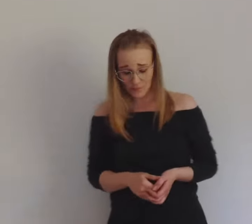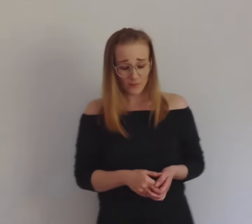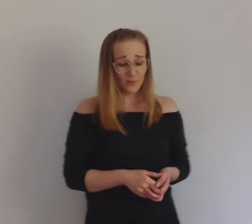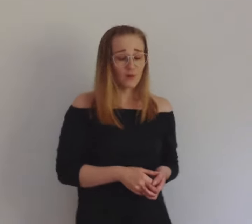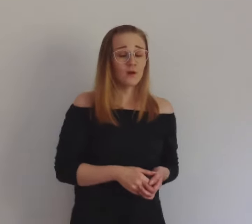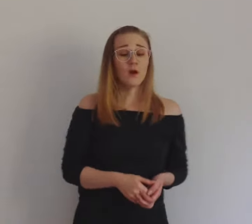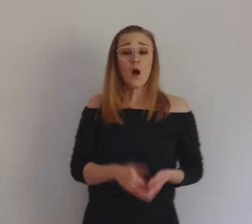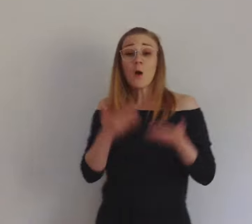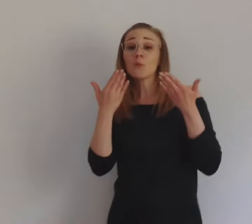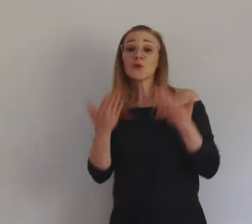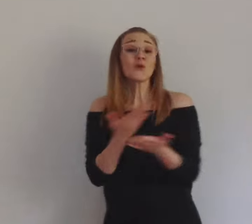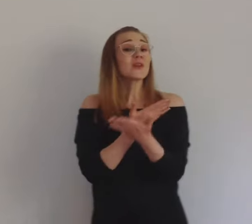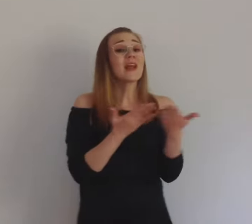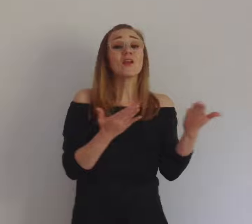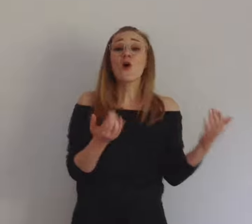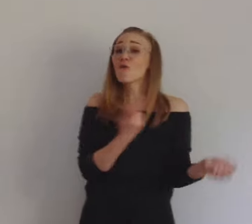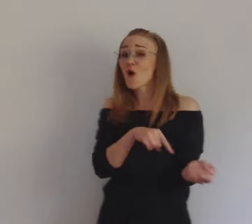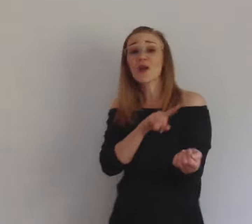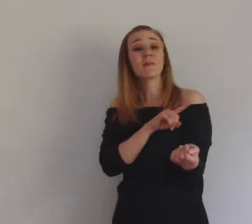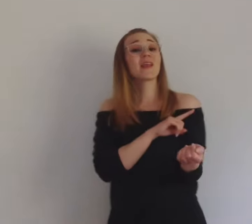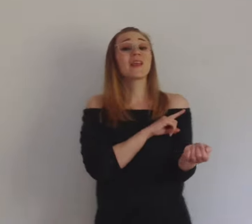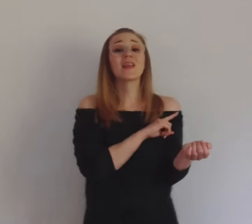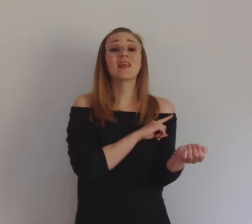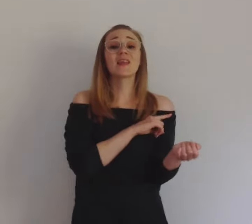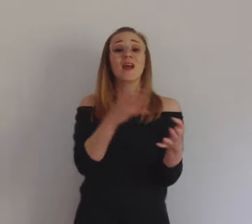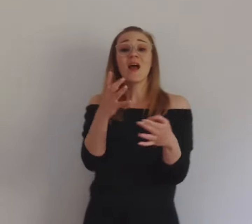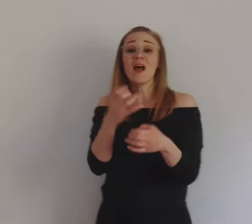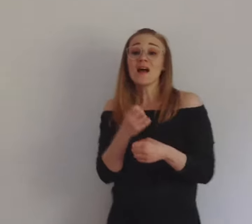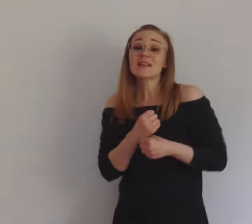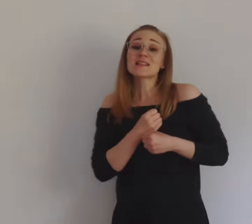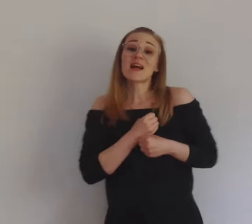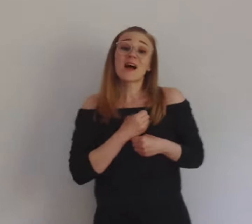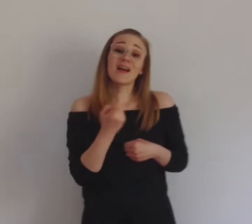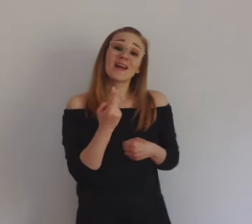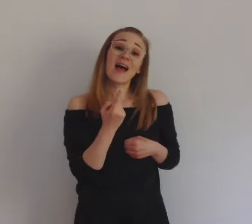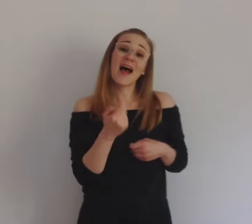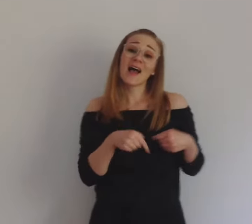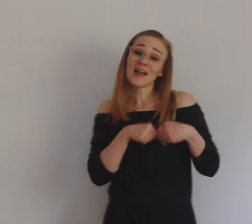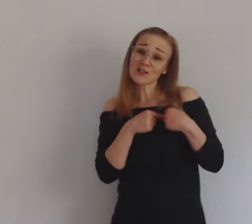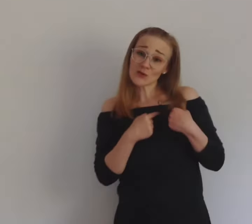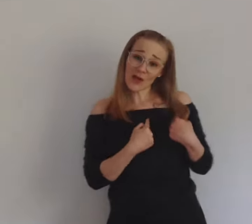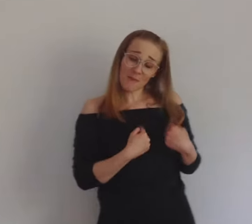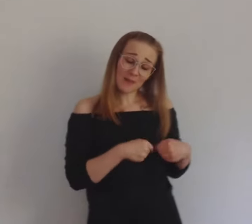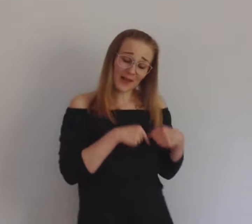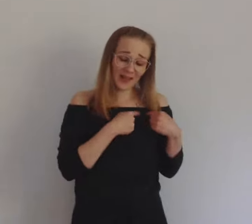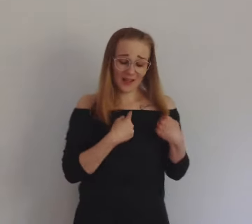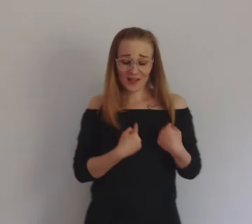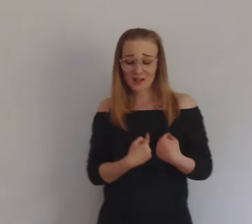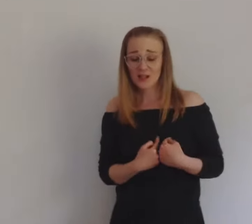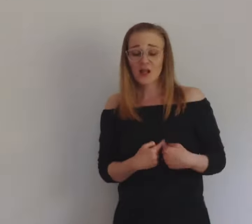Mut nyt ei oo voimii saada näin sydämiin